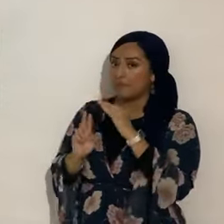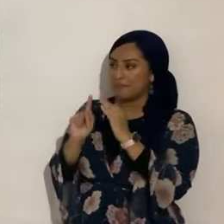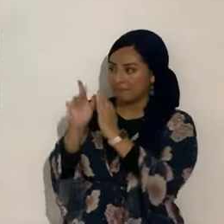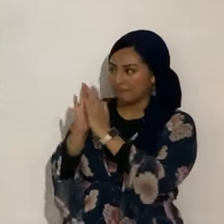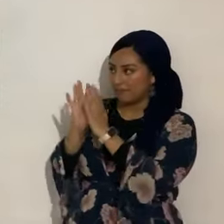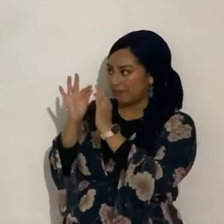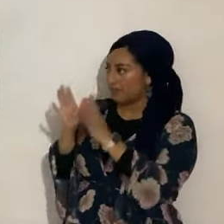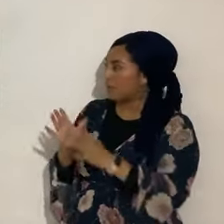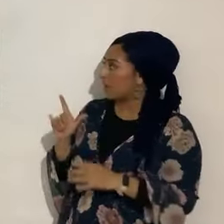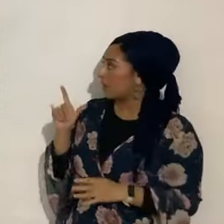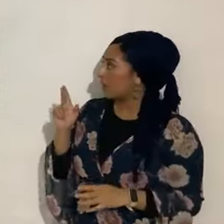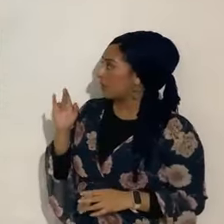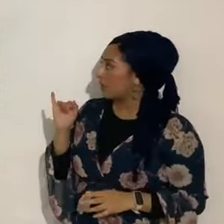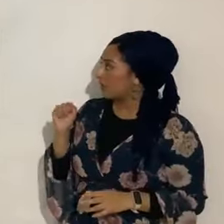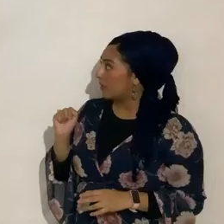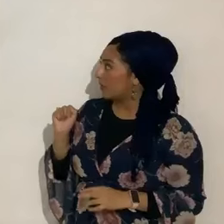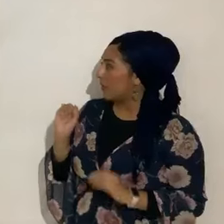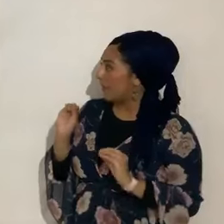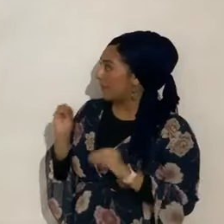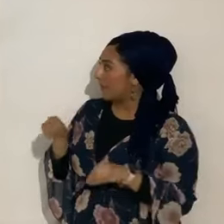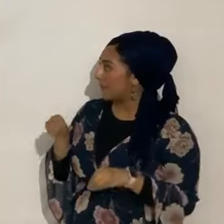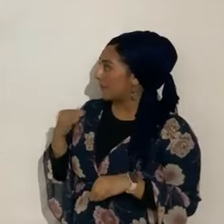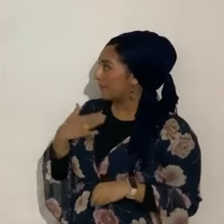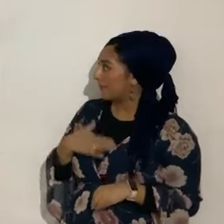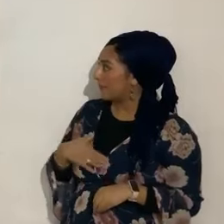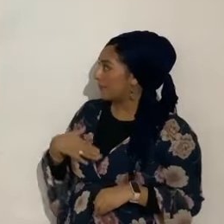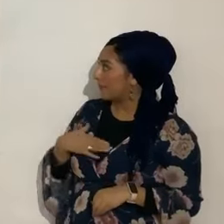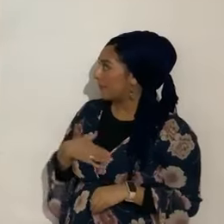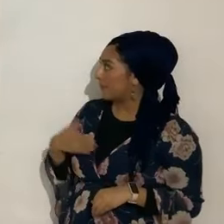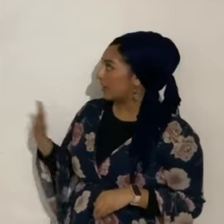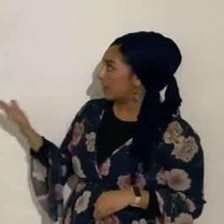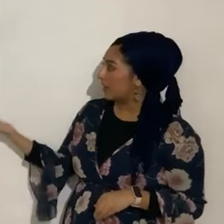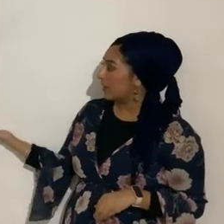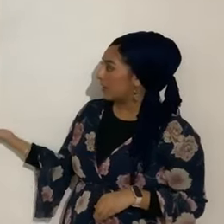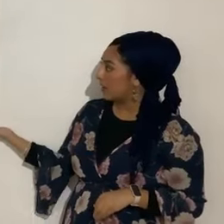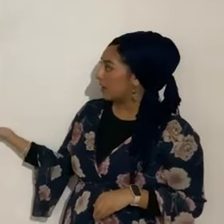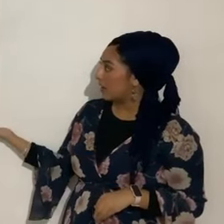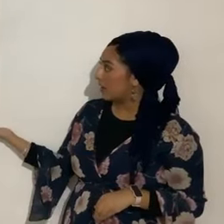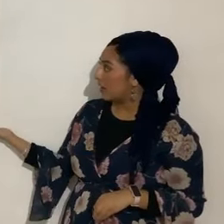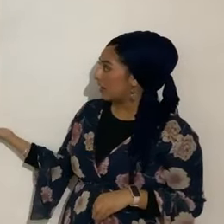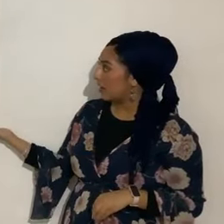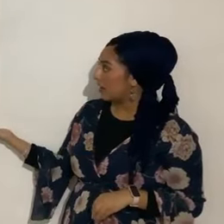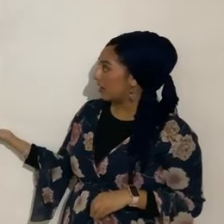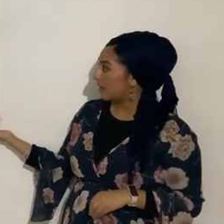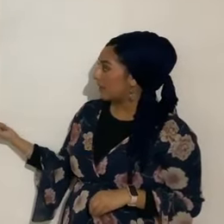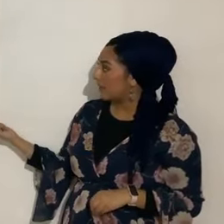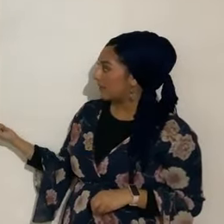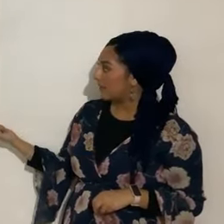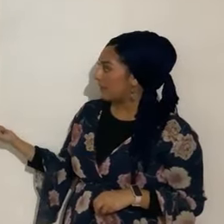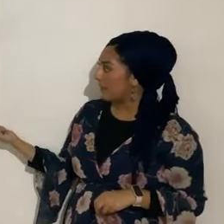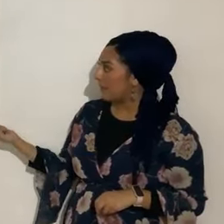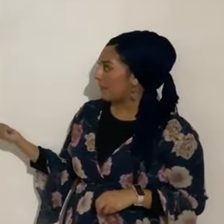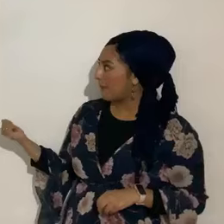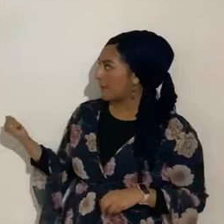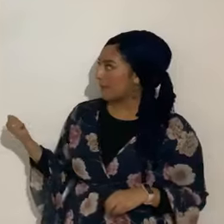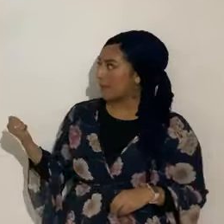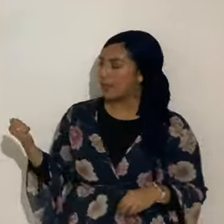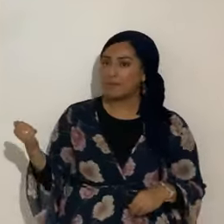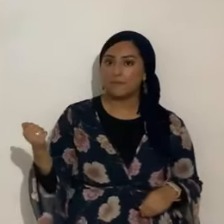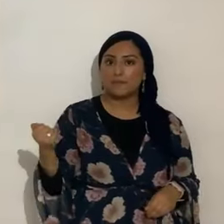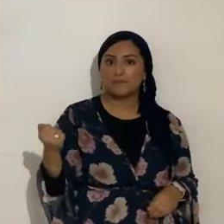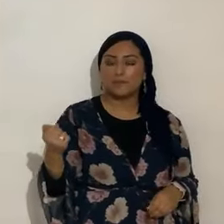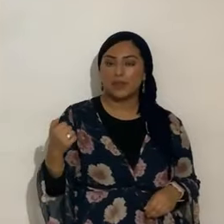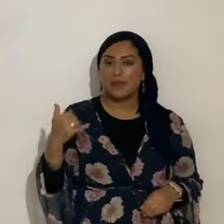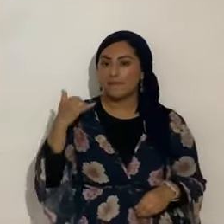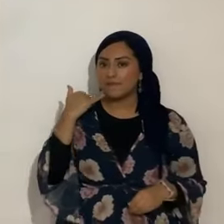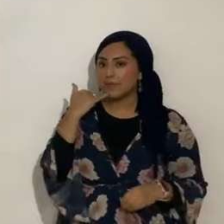nuestro amado Roel Luis, ponga eso es el código QR. Los que no la escanearon ayer, acerquen